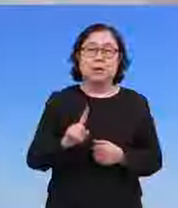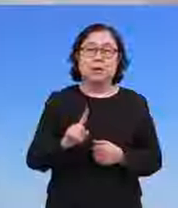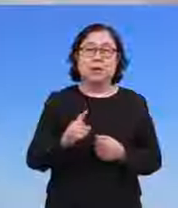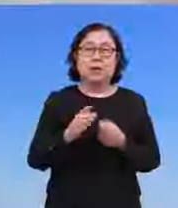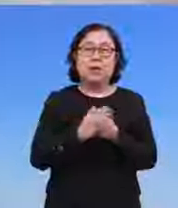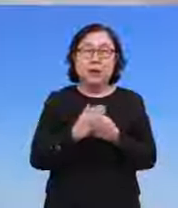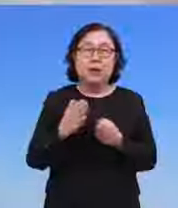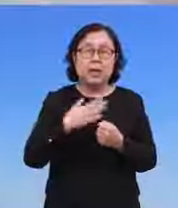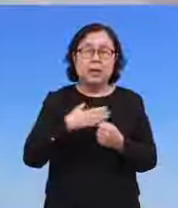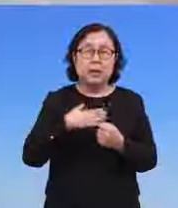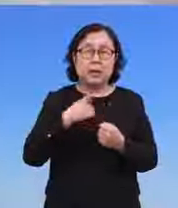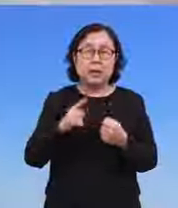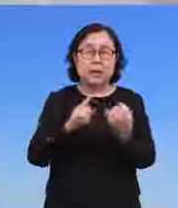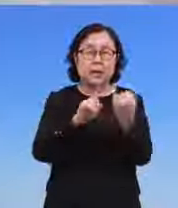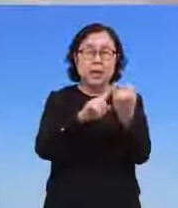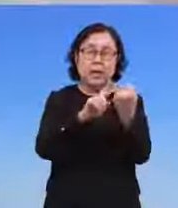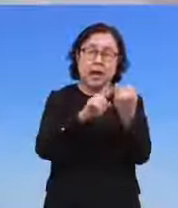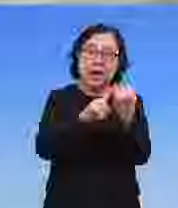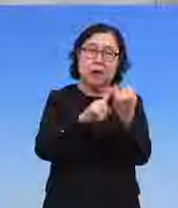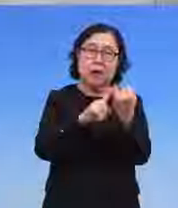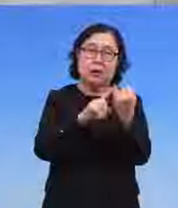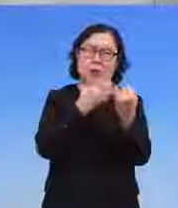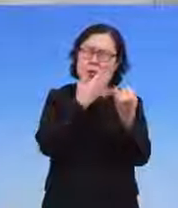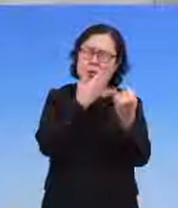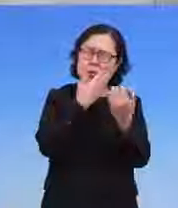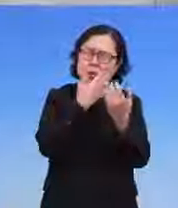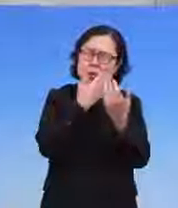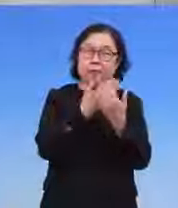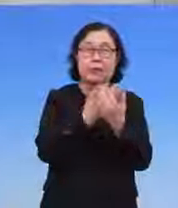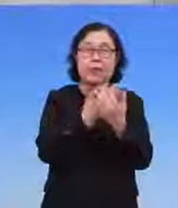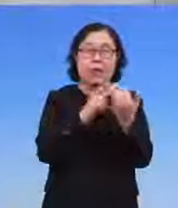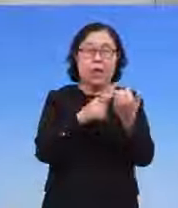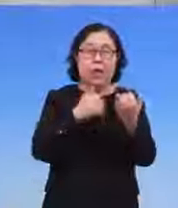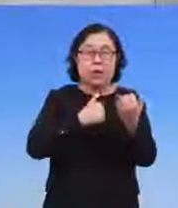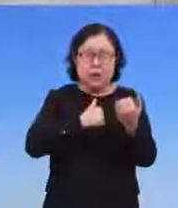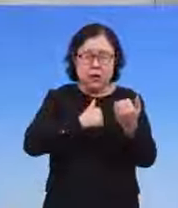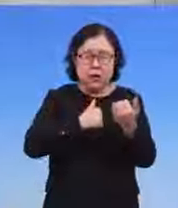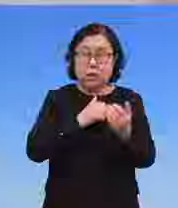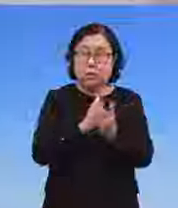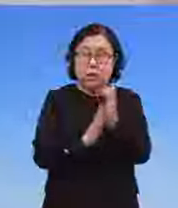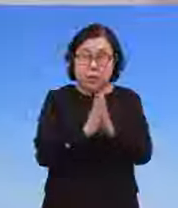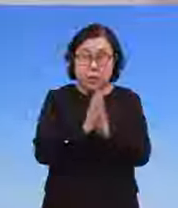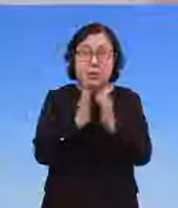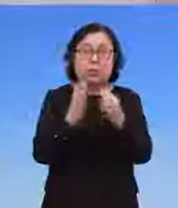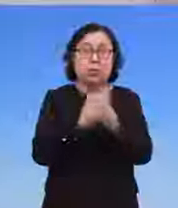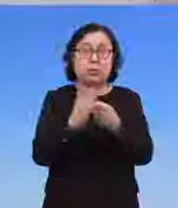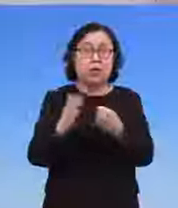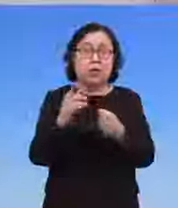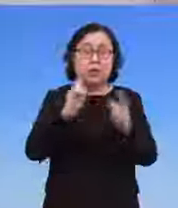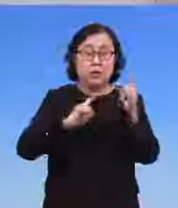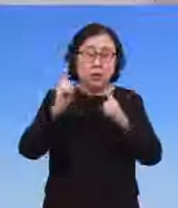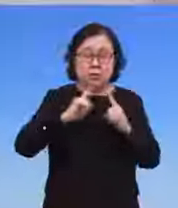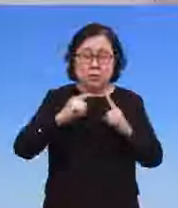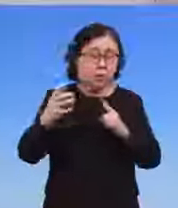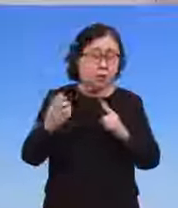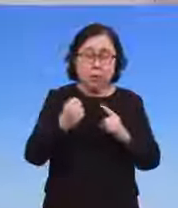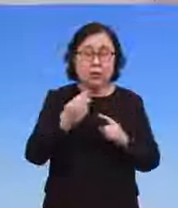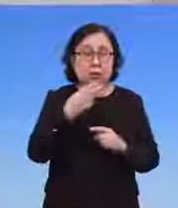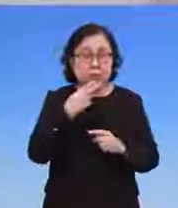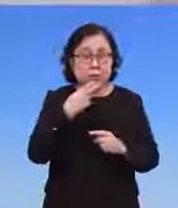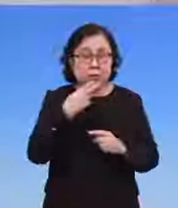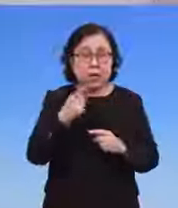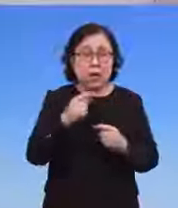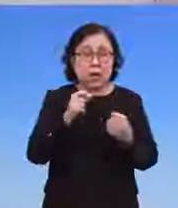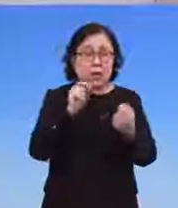이 대목에서 난 얘를 존경합니다. 이 신앙인이에요. 자존심이 없으니까 상처를 안 받는 거예요. 엄마는 상처를 받는데 본인은 괜찮은